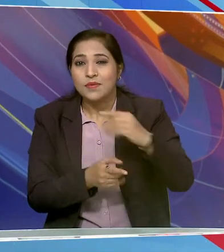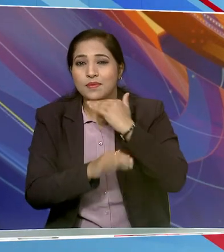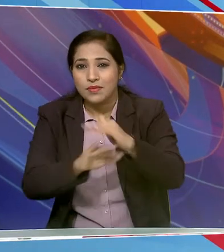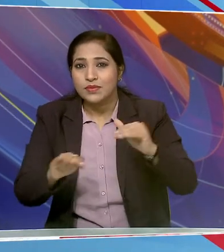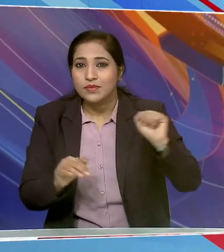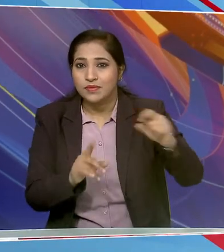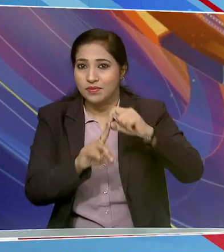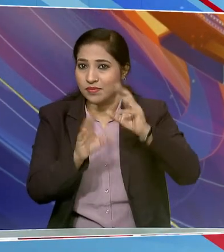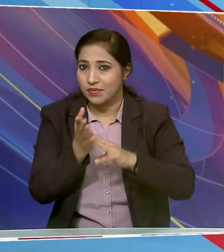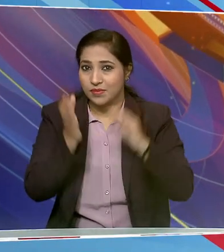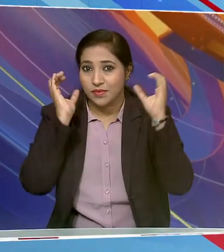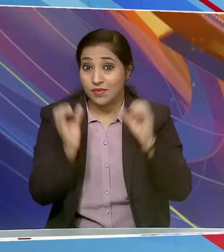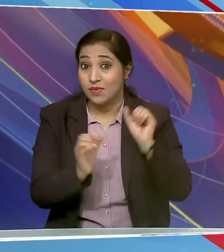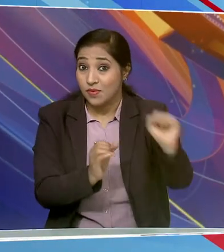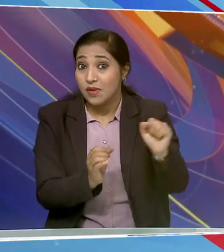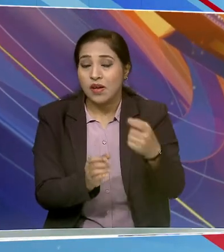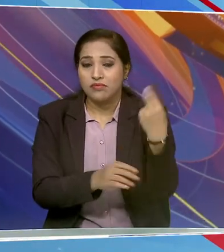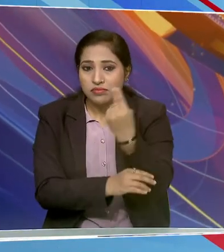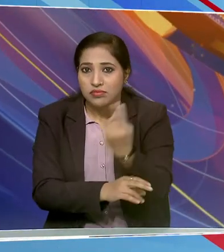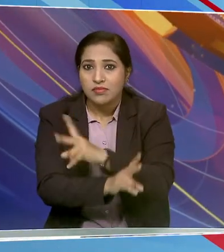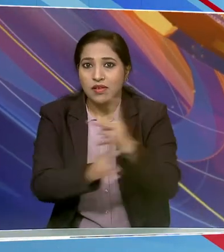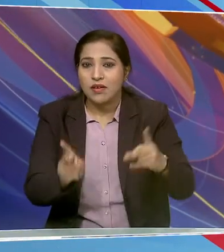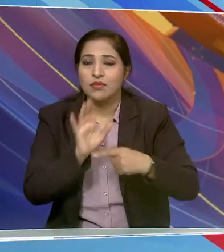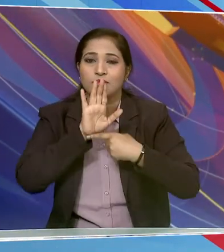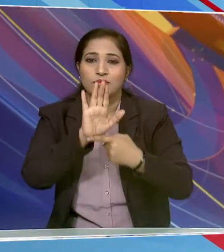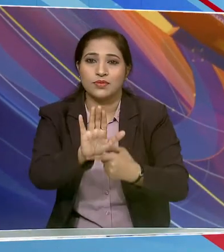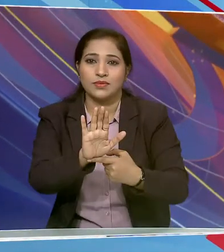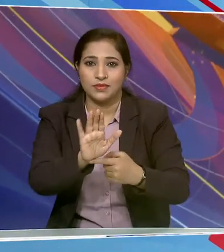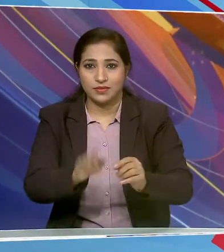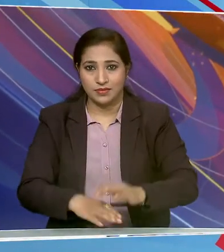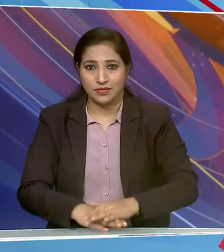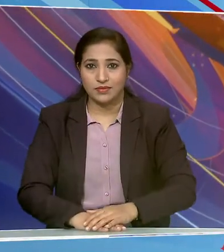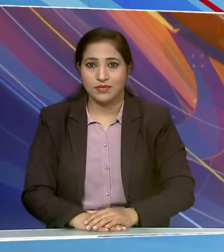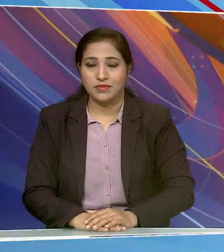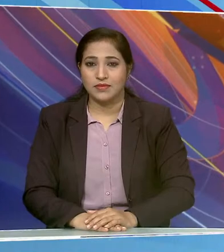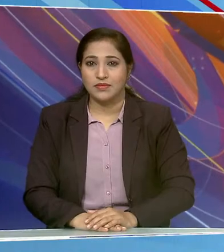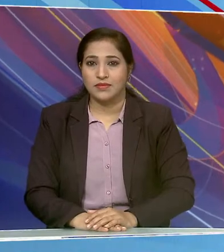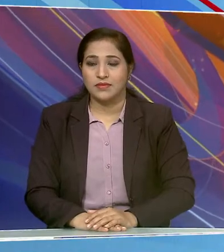बच्चों ने पीएम के सामने अपनी रचनाएं भी प्रस्तुत की।